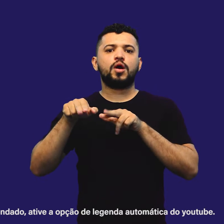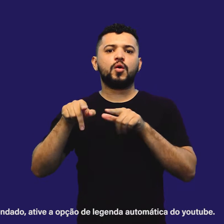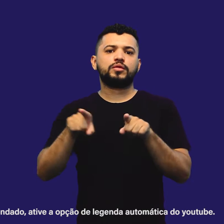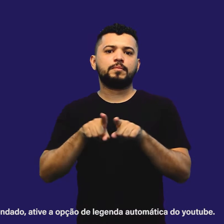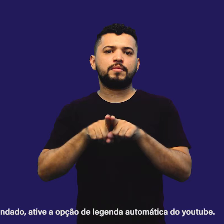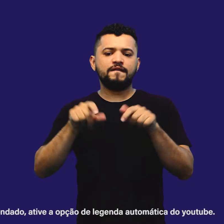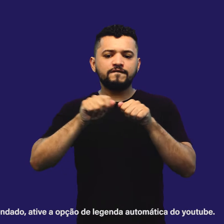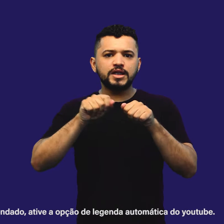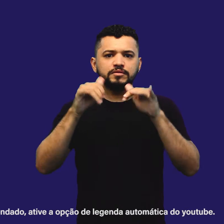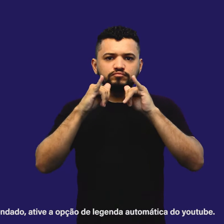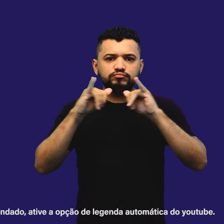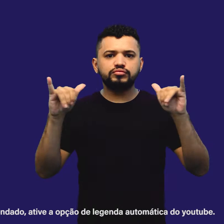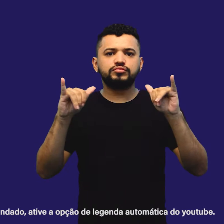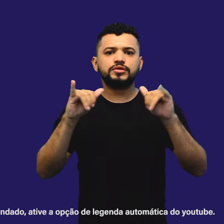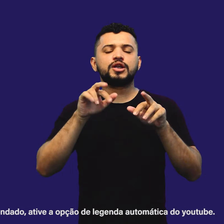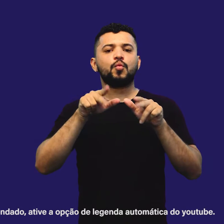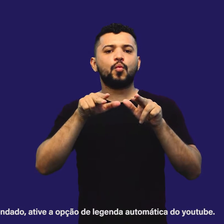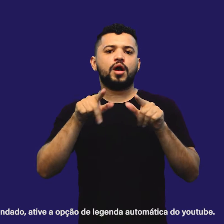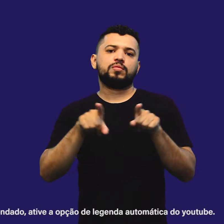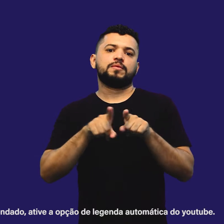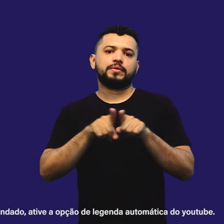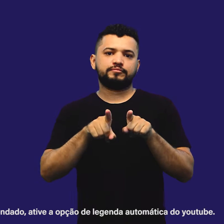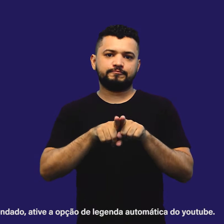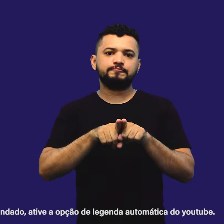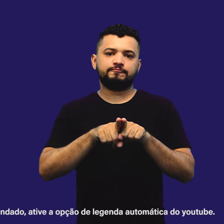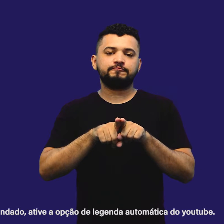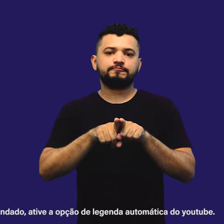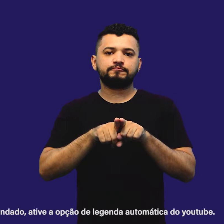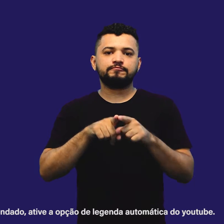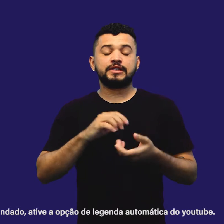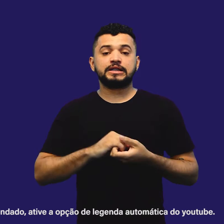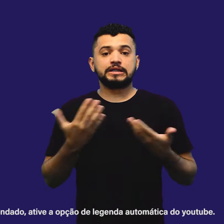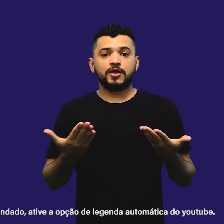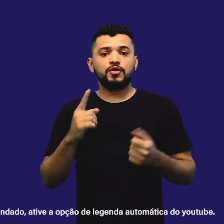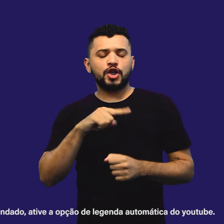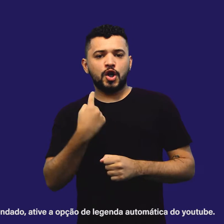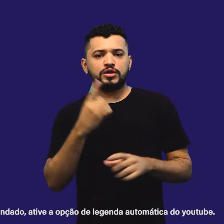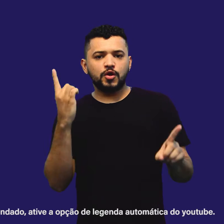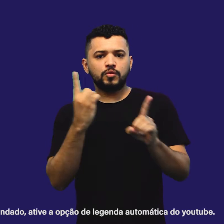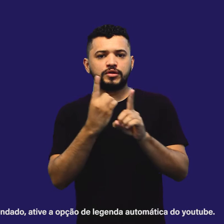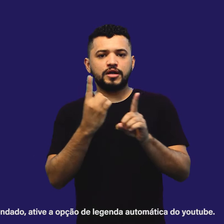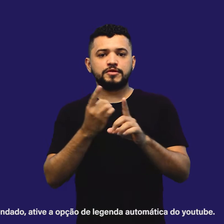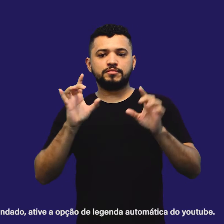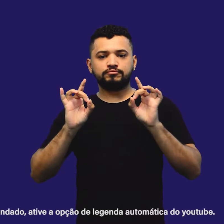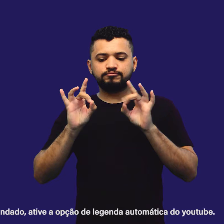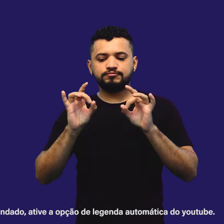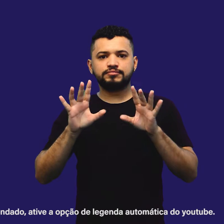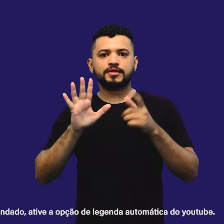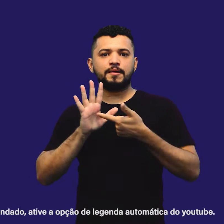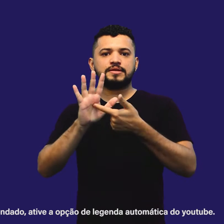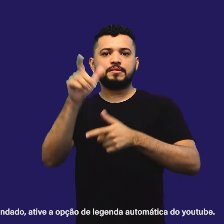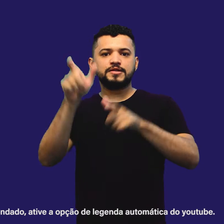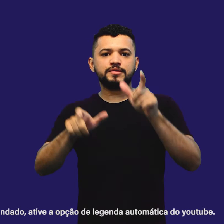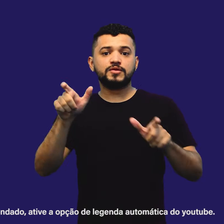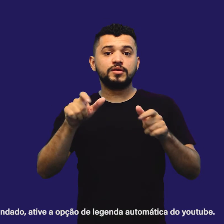fazendo marketing muitas vezes da mesma maneira, né? E uma das formas que a gente encontrou de se destacar foi